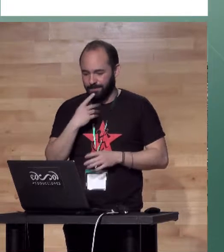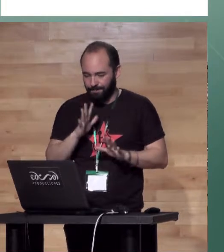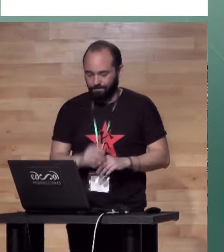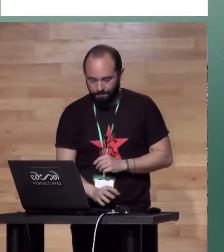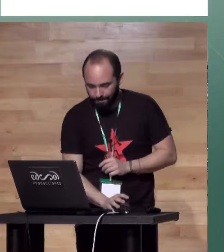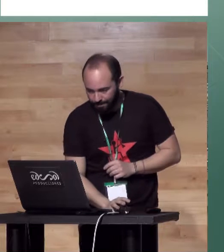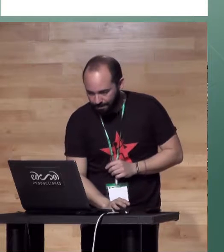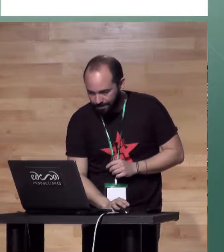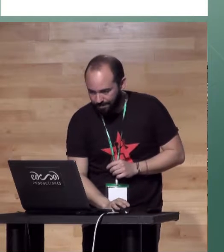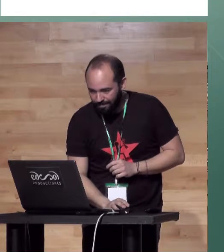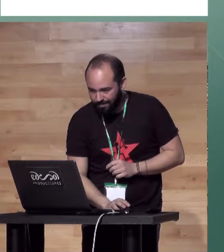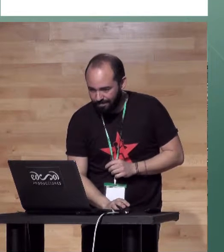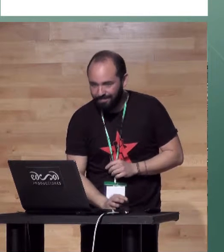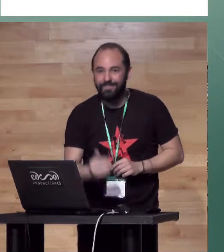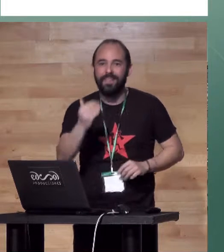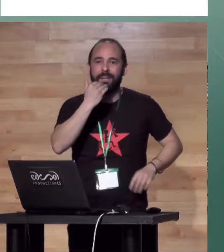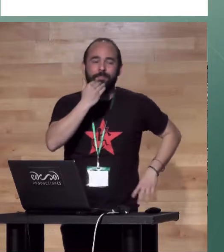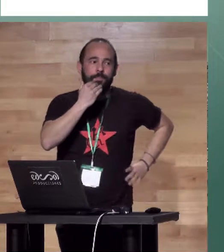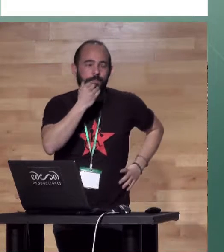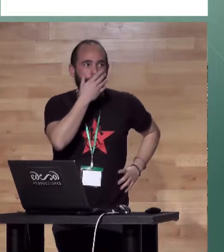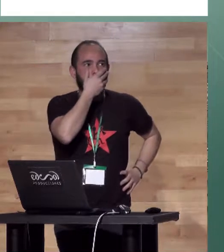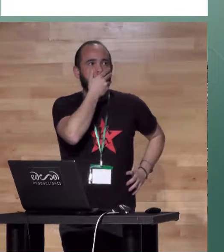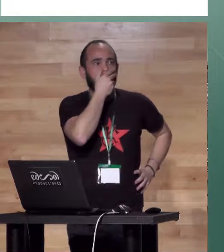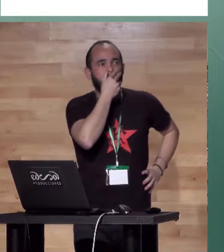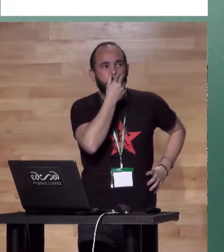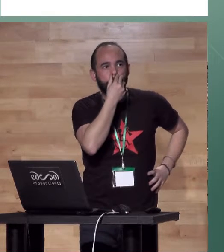frase, un resumen. Os pongo un ejemplo.